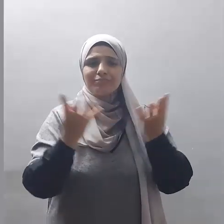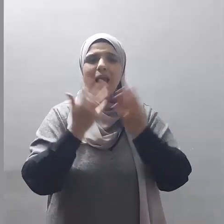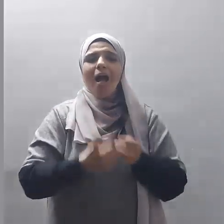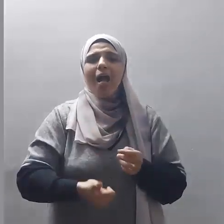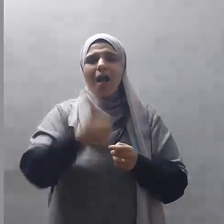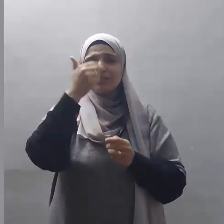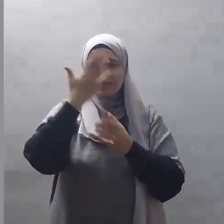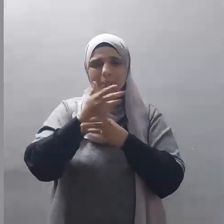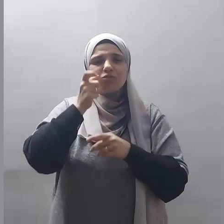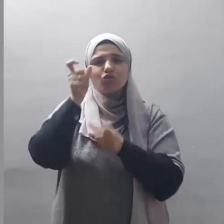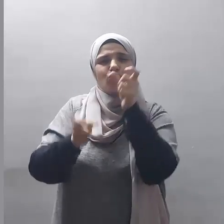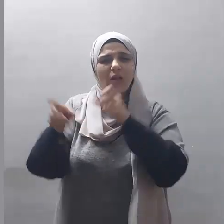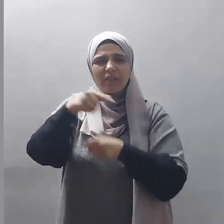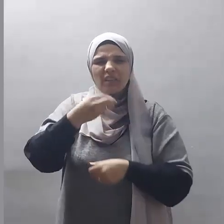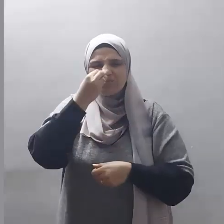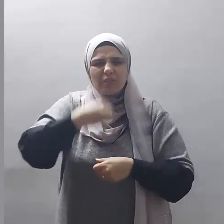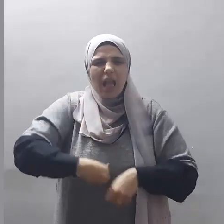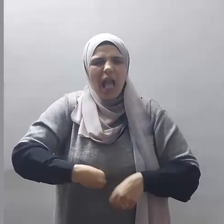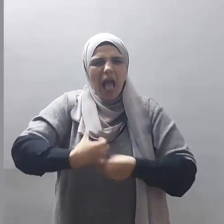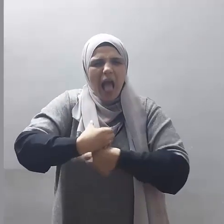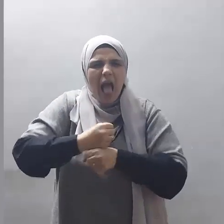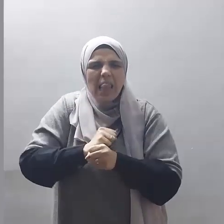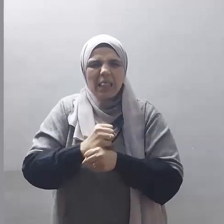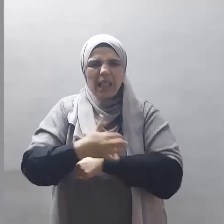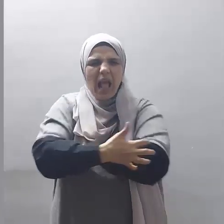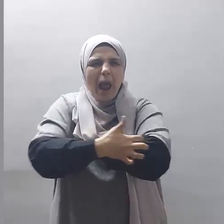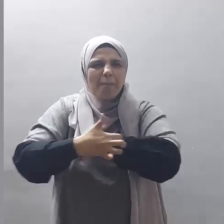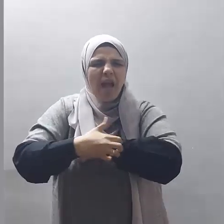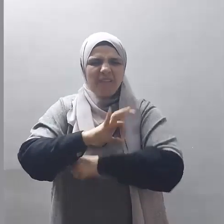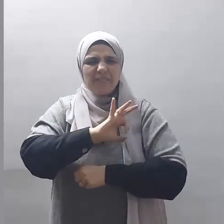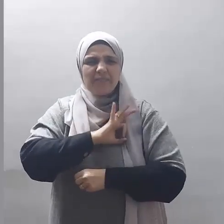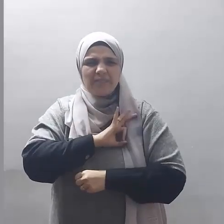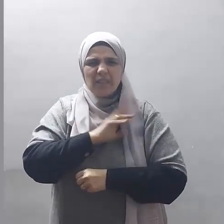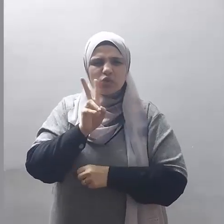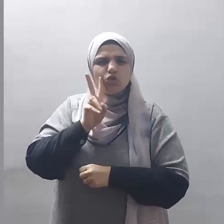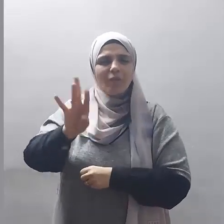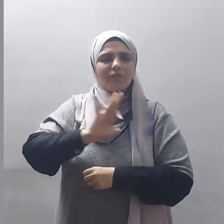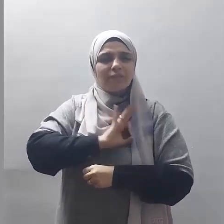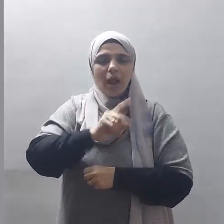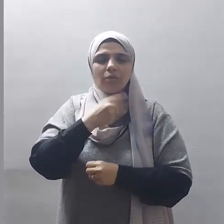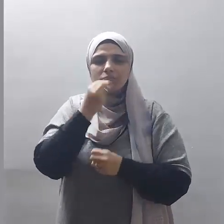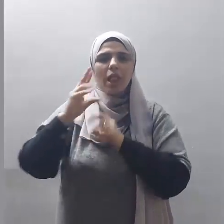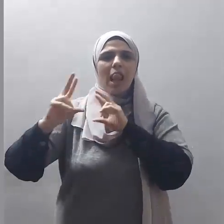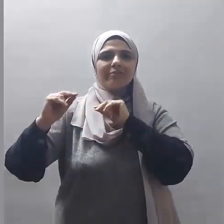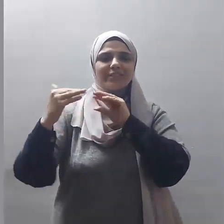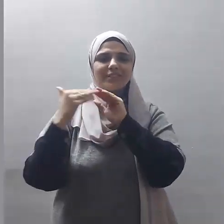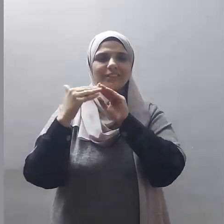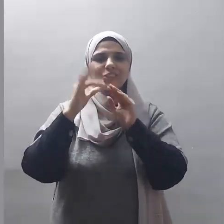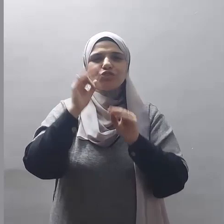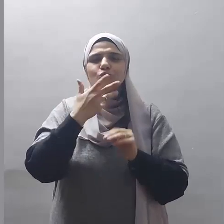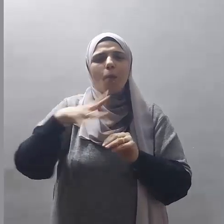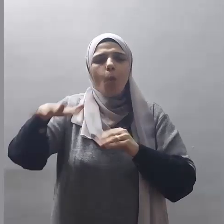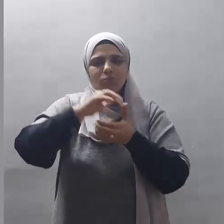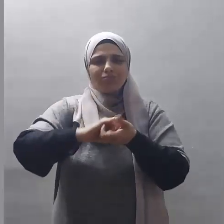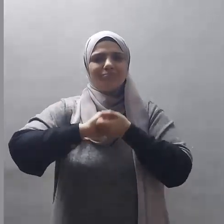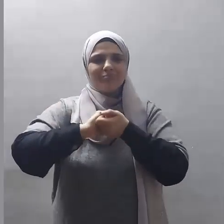بيننا في رمضان جائع ولا مسكين ولا محتاج، إلا قضينا متكاتفين